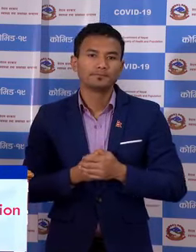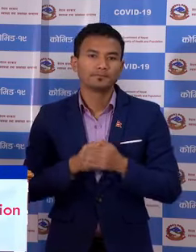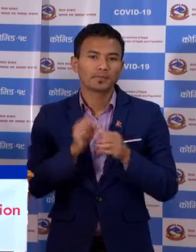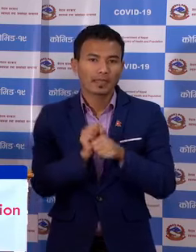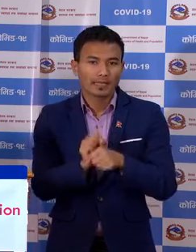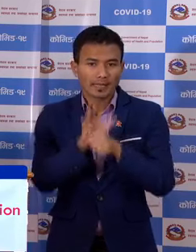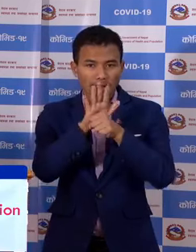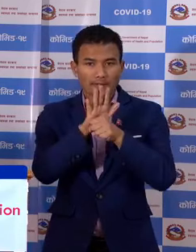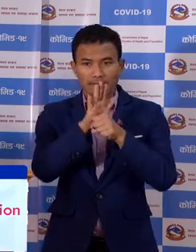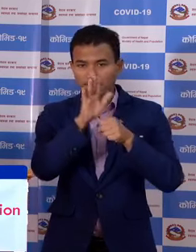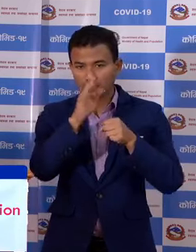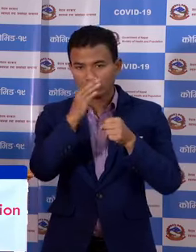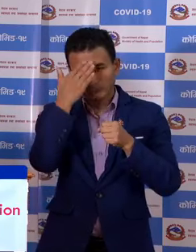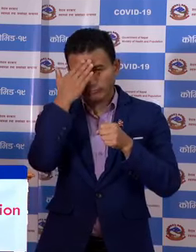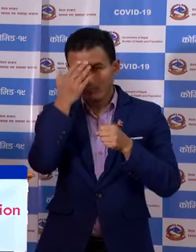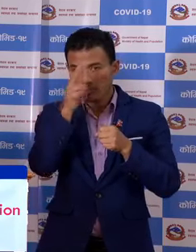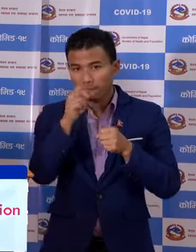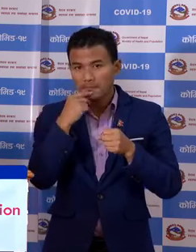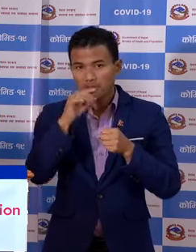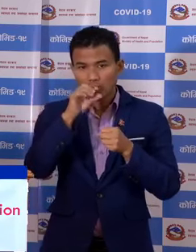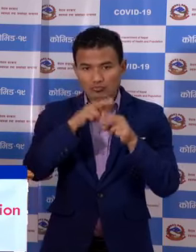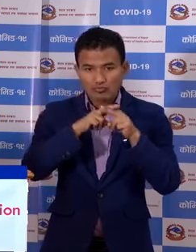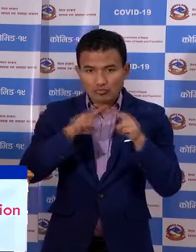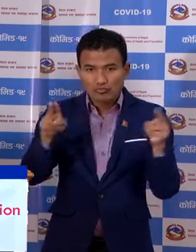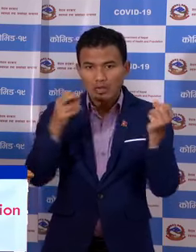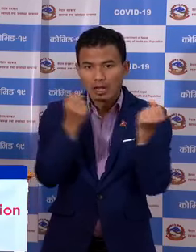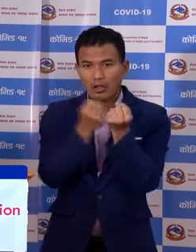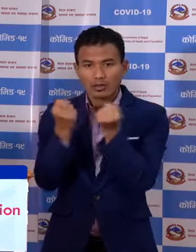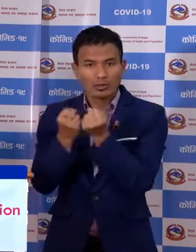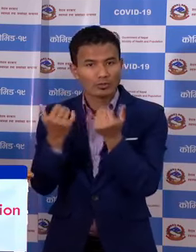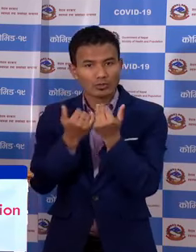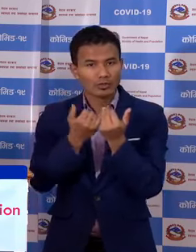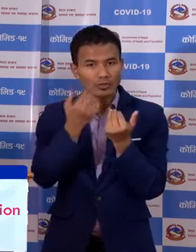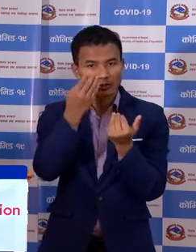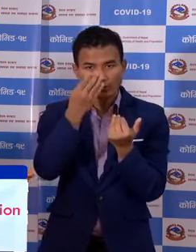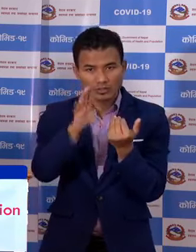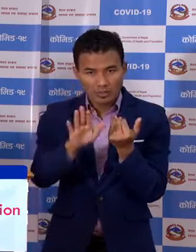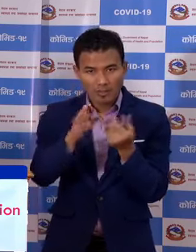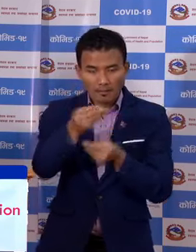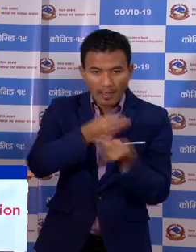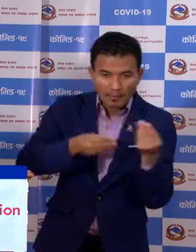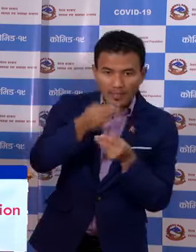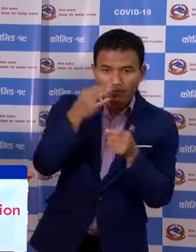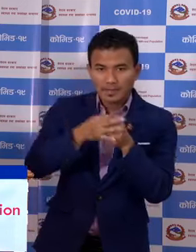एक्टिभ संक्रमित भएमा पूर्ण रूपमा लकडाउन गरिने हुँदा व्यापार